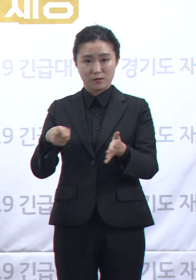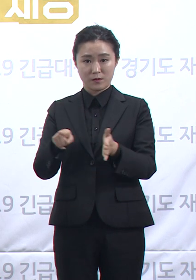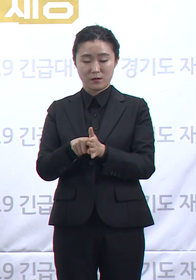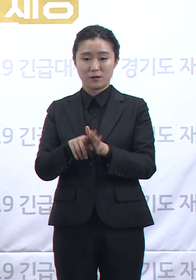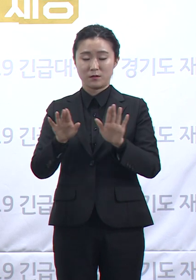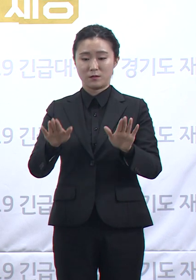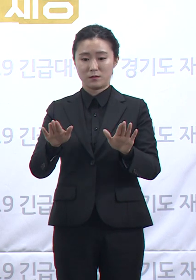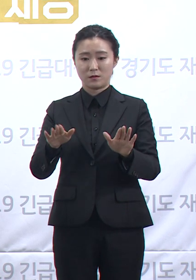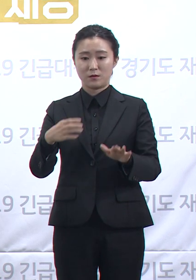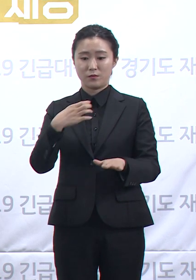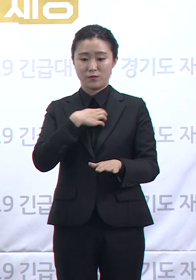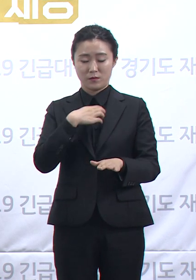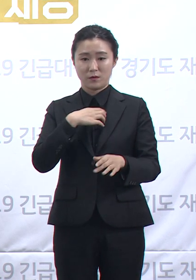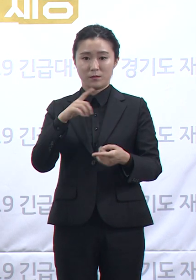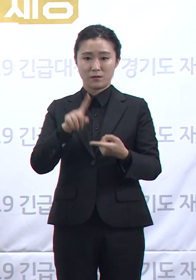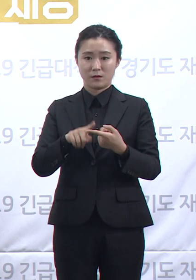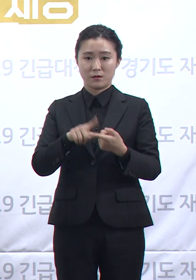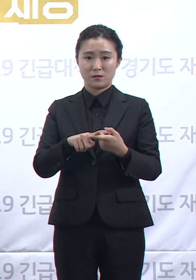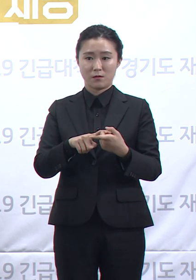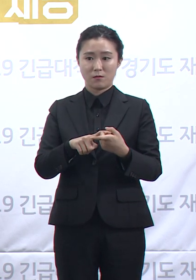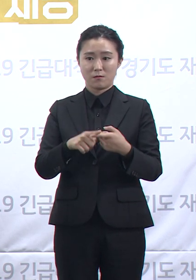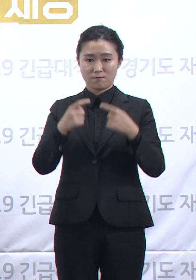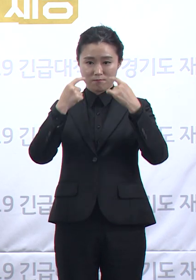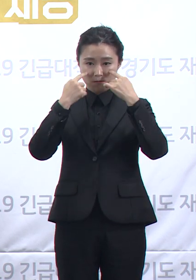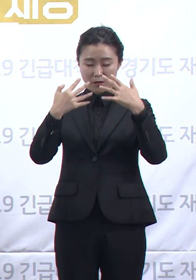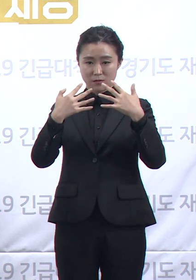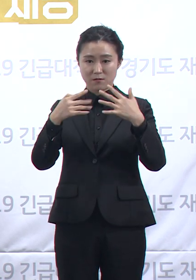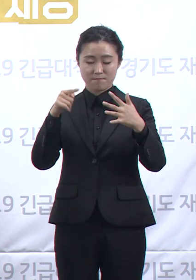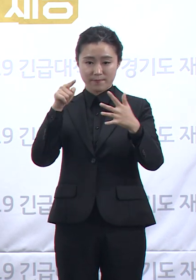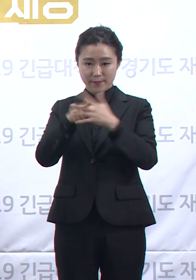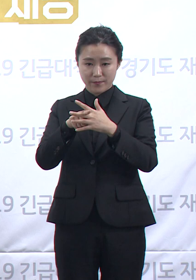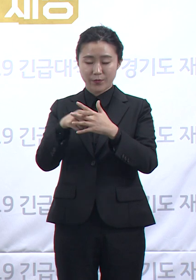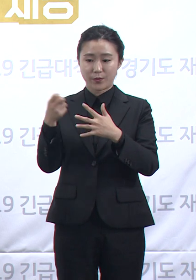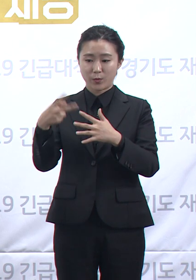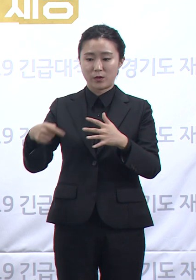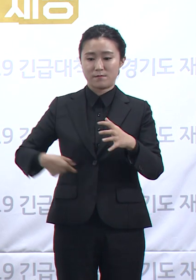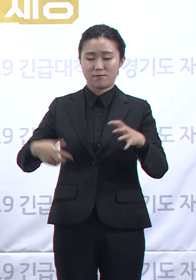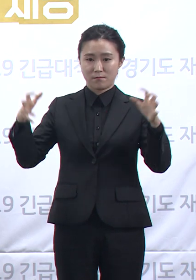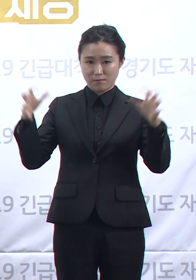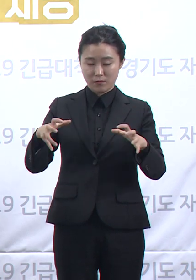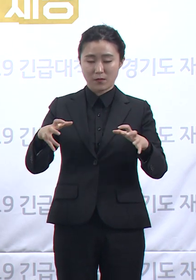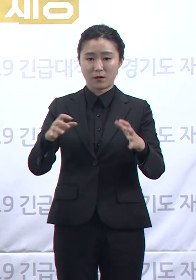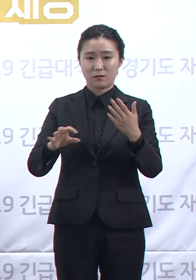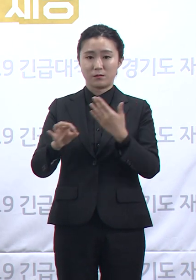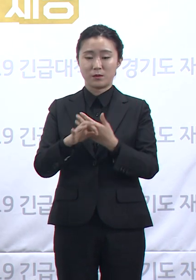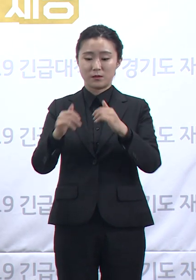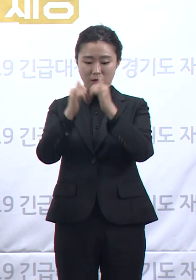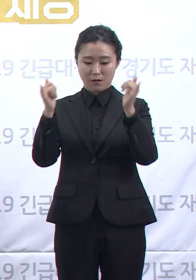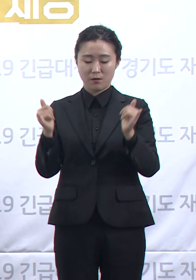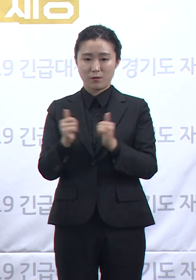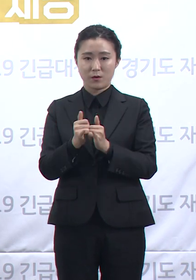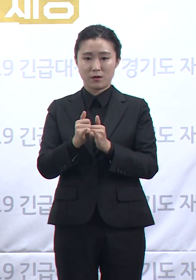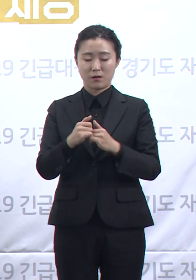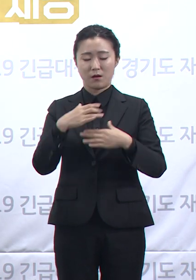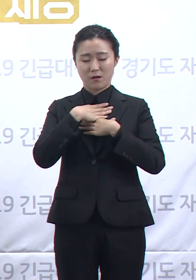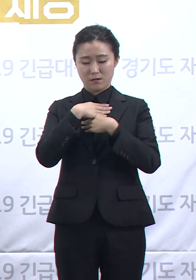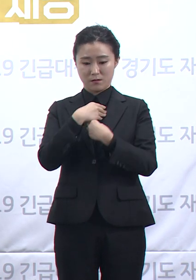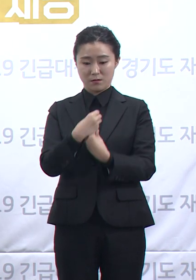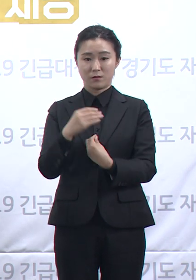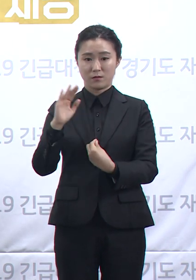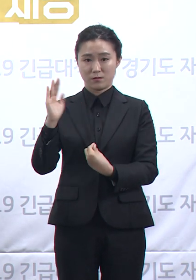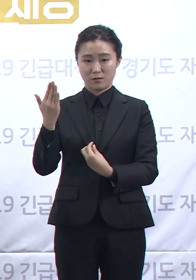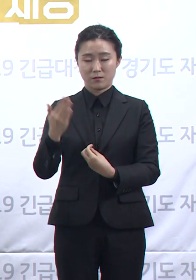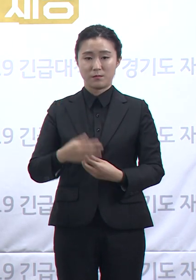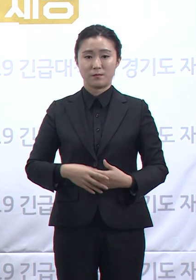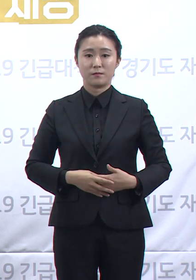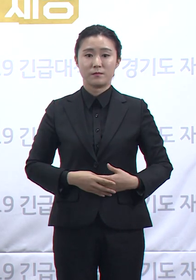가운데 지혜를 모으고 마음을 합친다면 사회는 더 안전해질 것이고 사회 경제적 피해도 최소화될